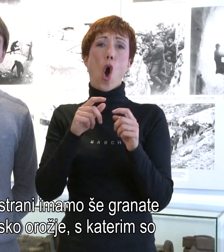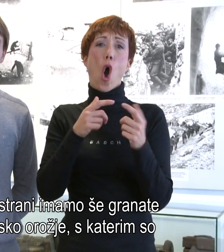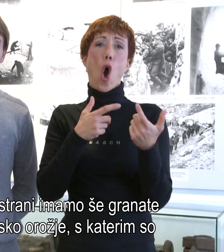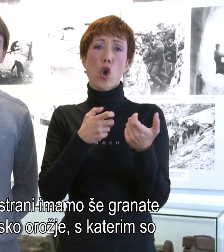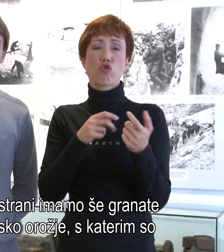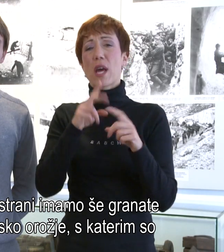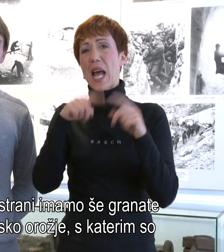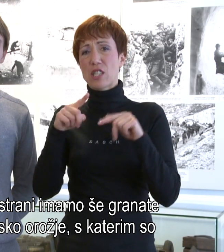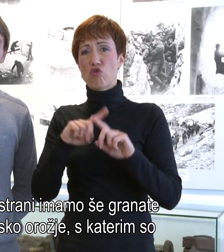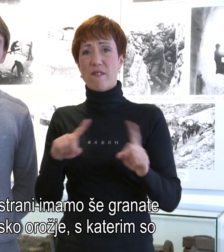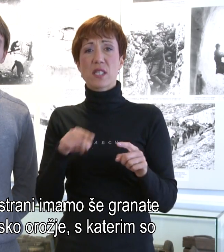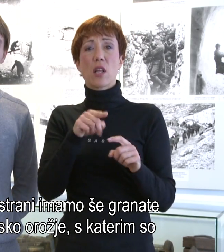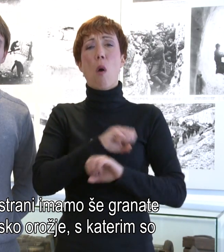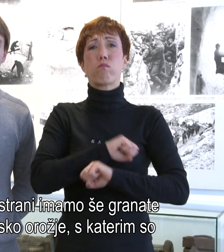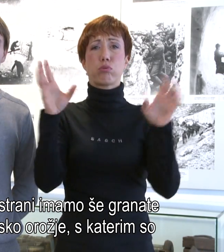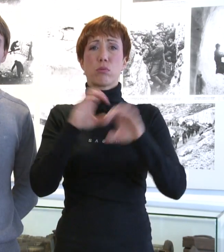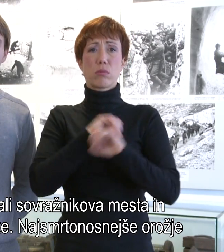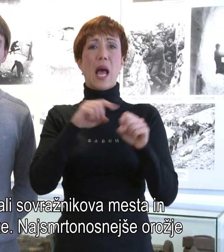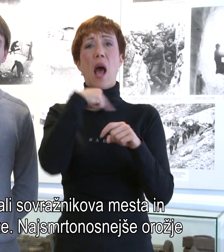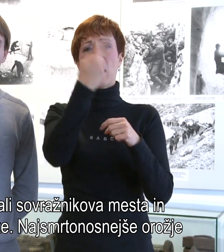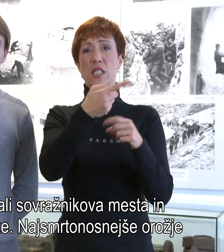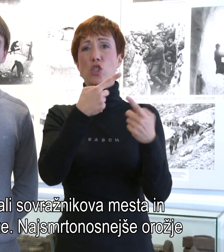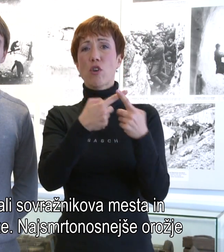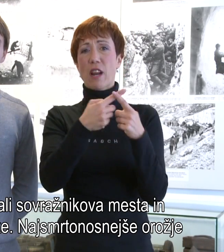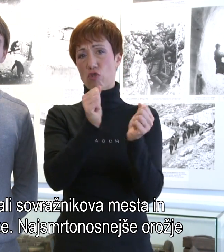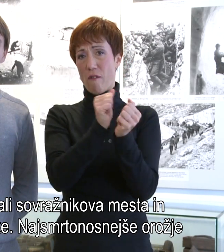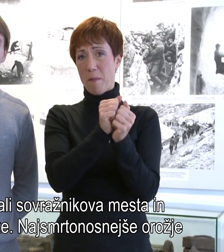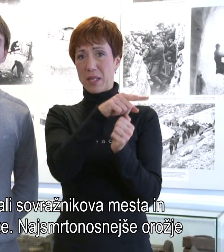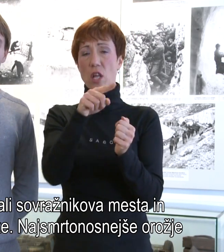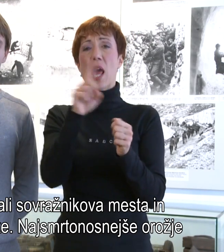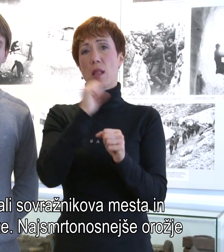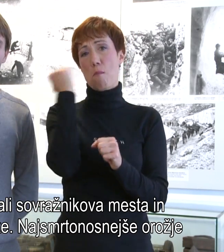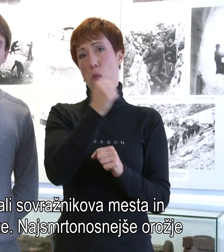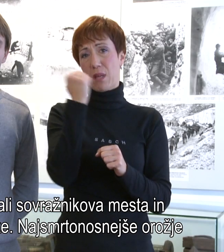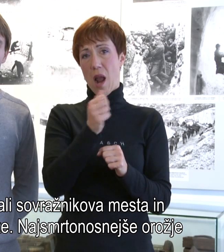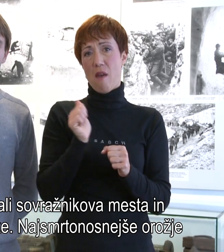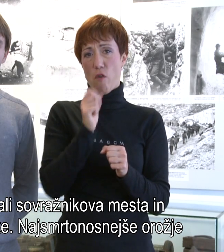so razstreljevali sovražnikove pozicije in pobijali vojake.